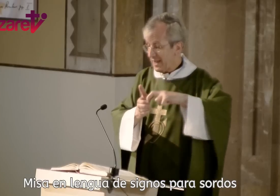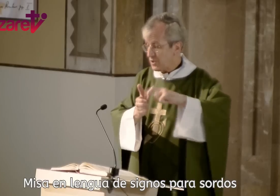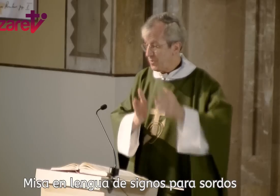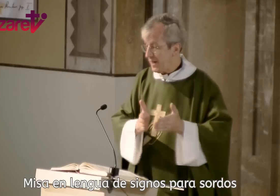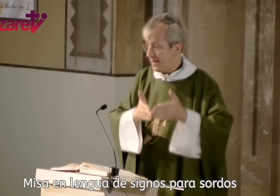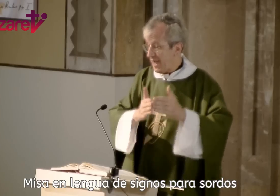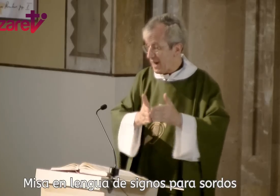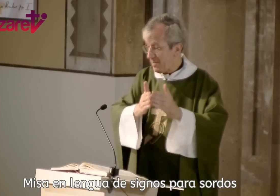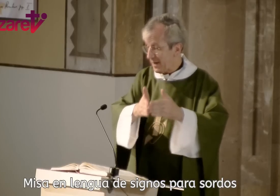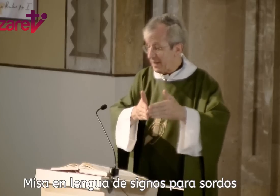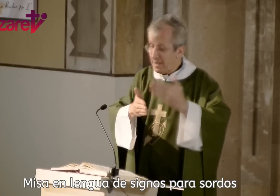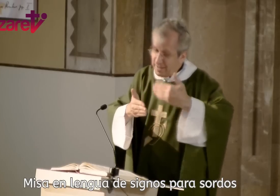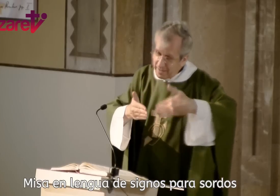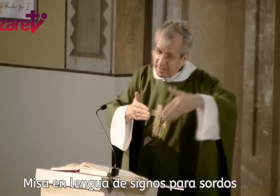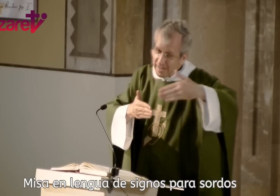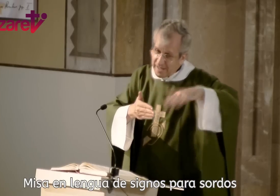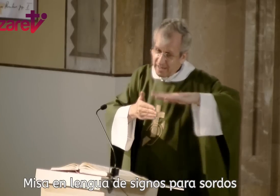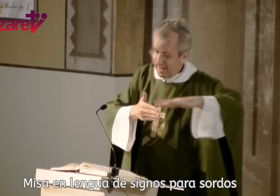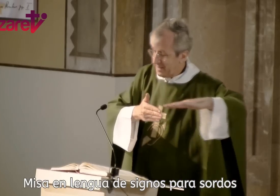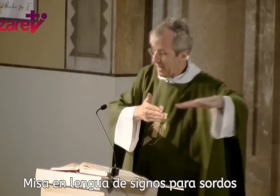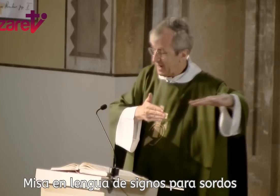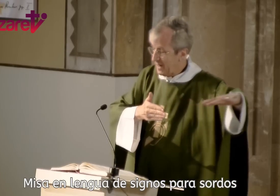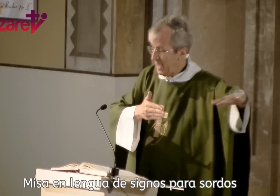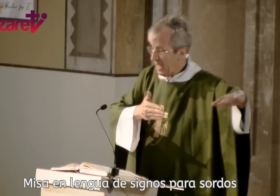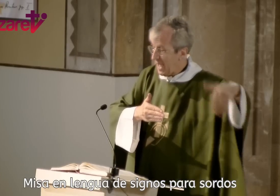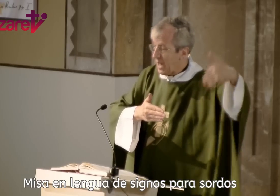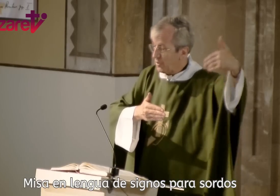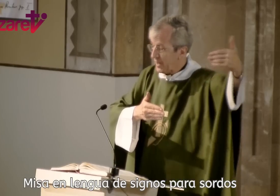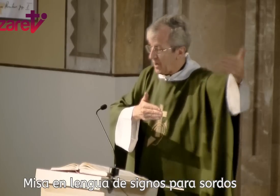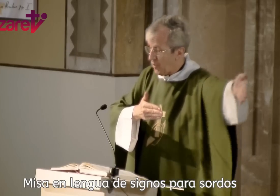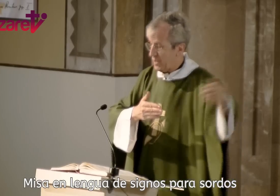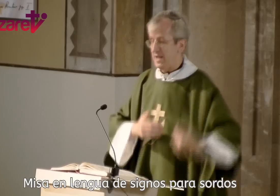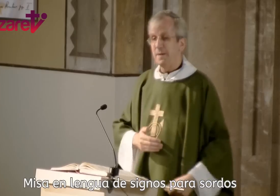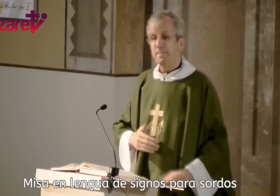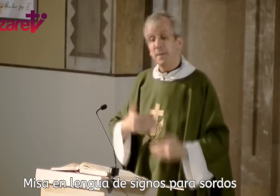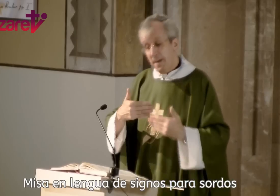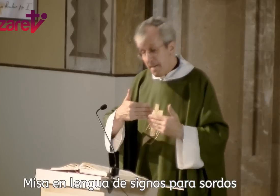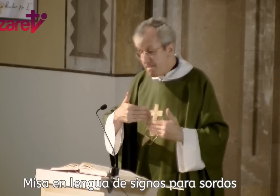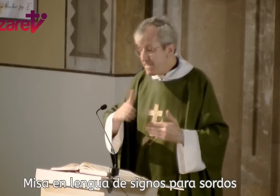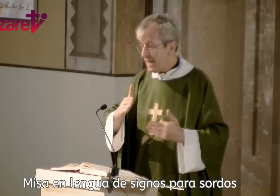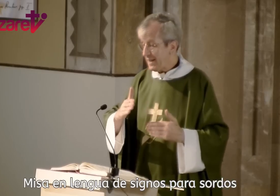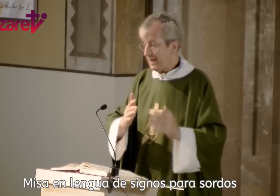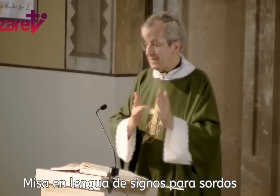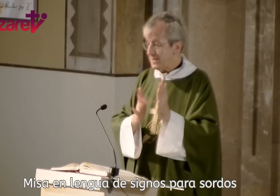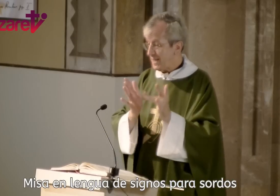que subieran a la barca y se adelantaran a la otra orilla, mientras